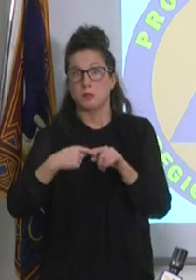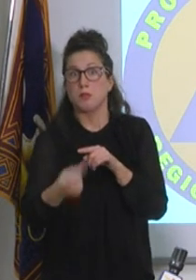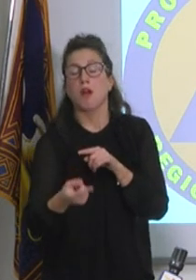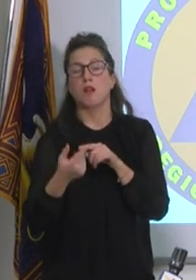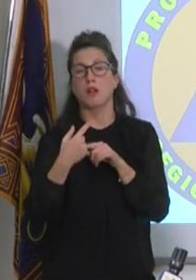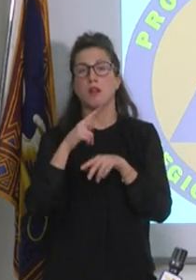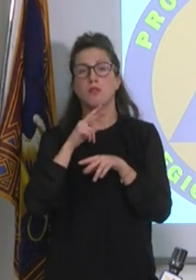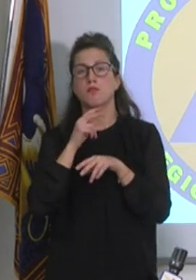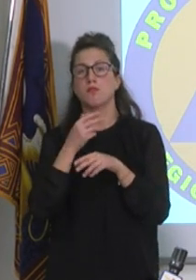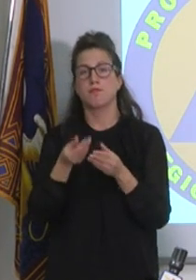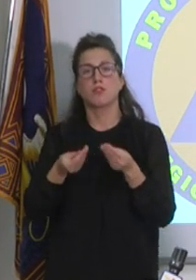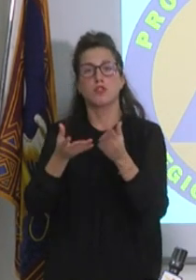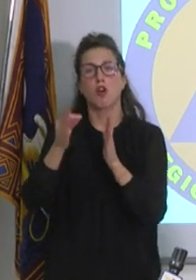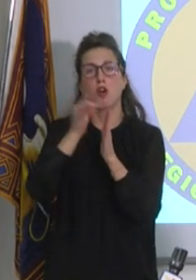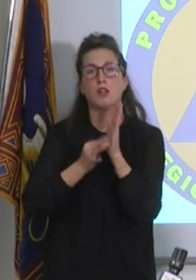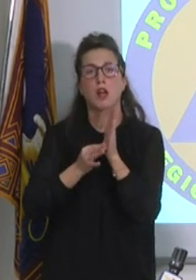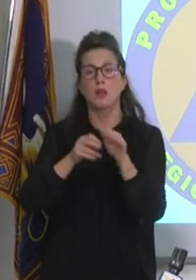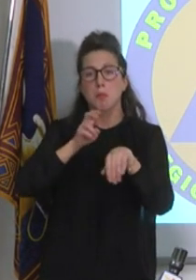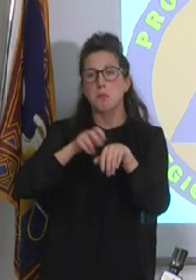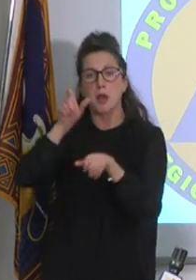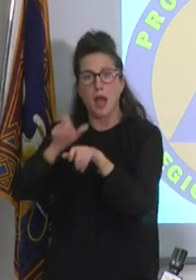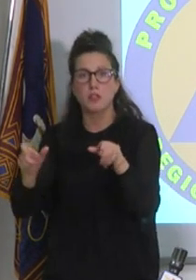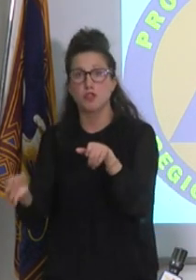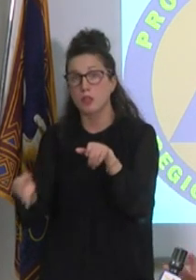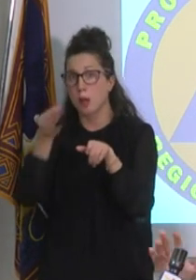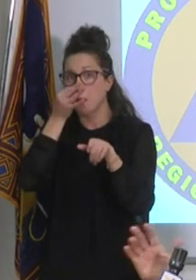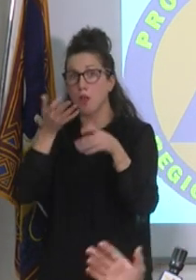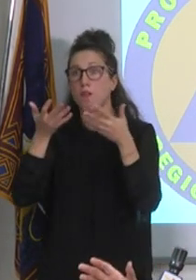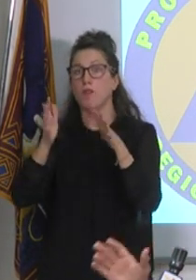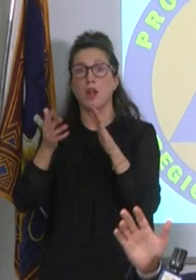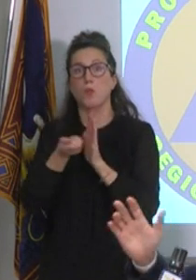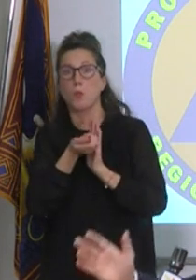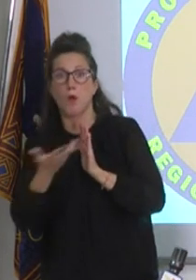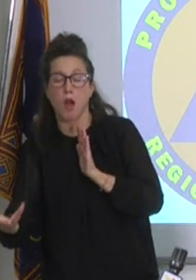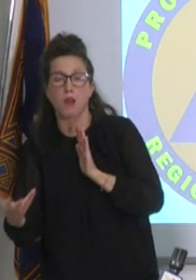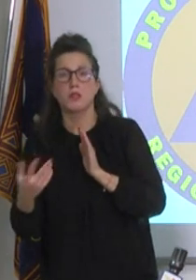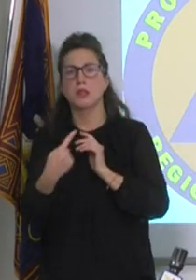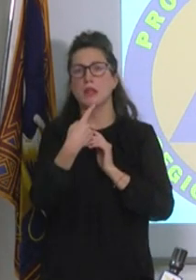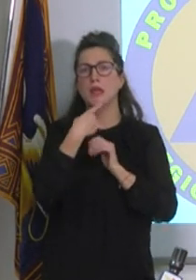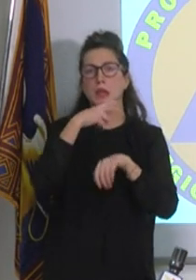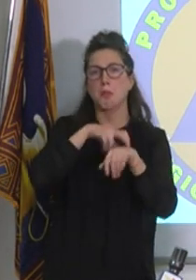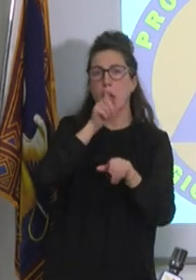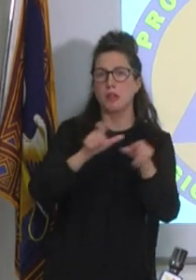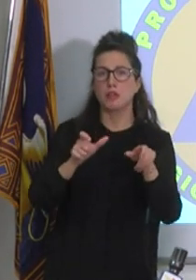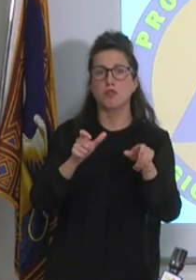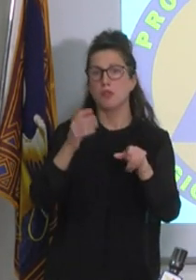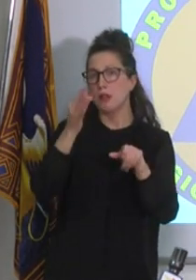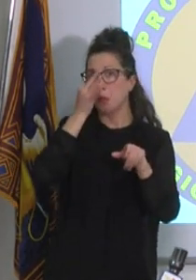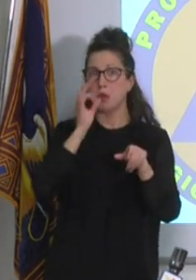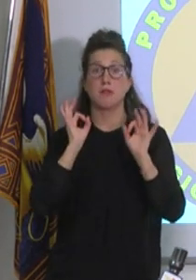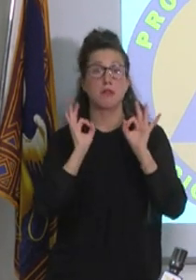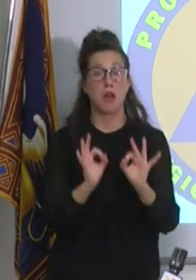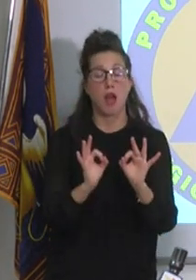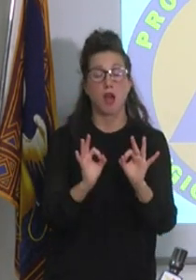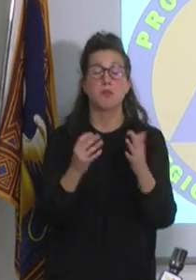fatti tot insomma per categorie modo tale che poi ognuno le sue valutazioni guardate c'è